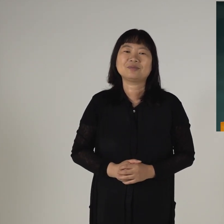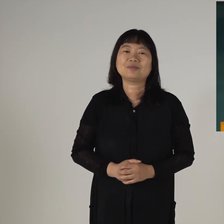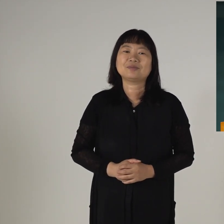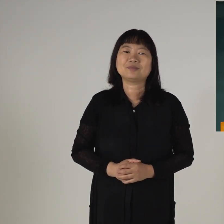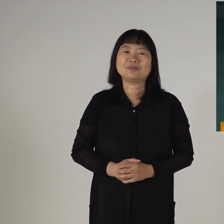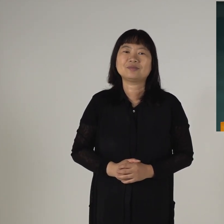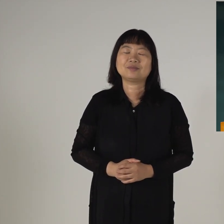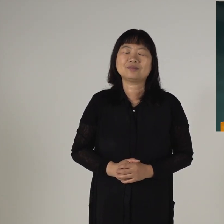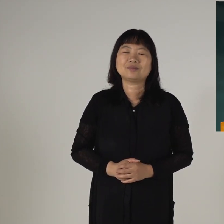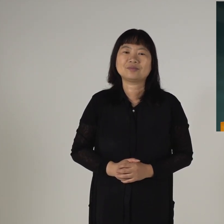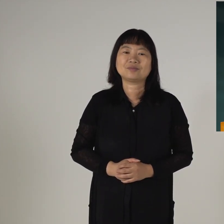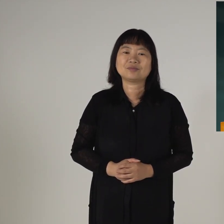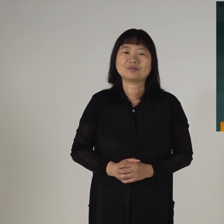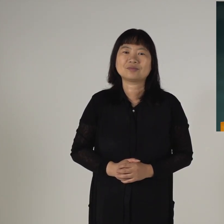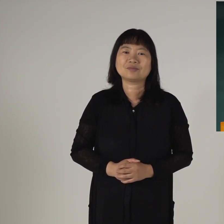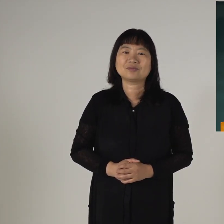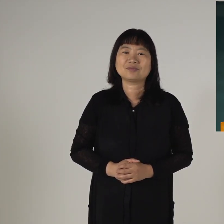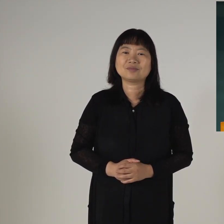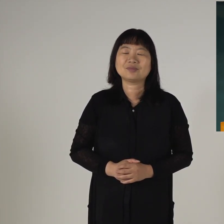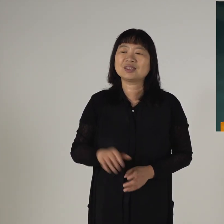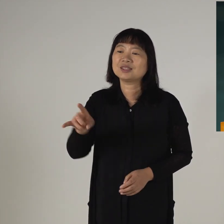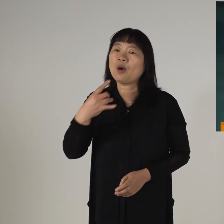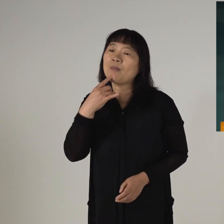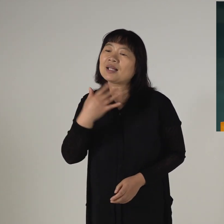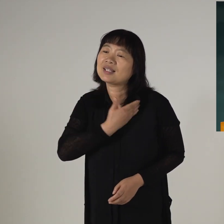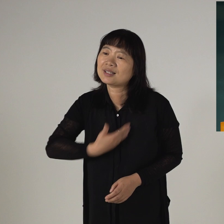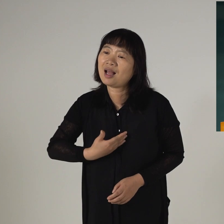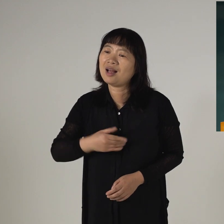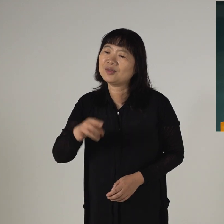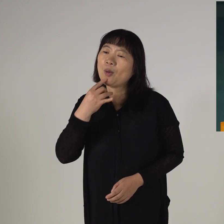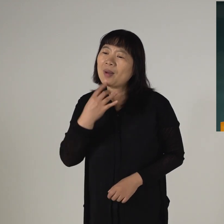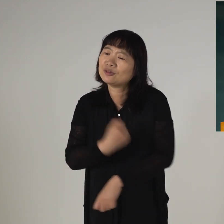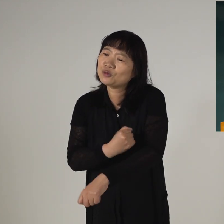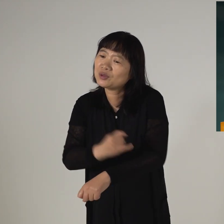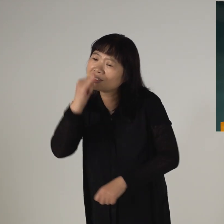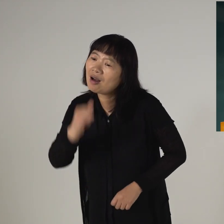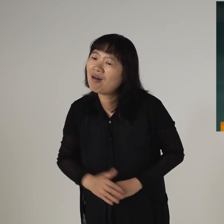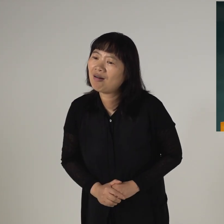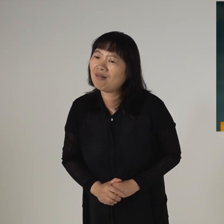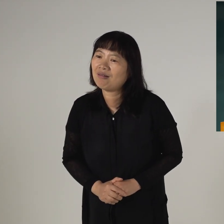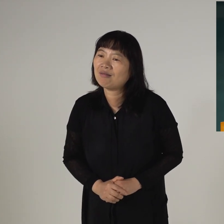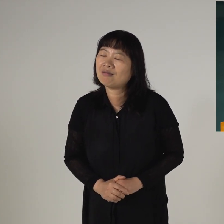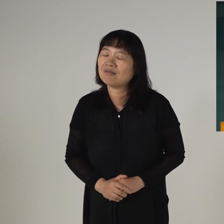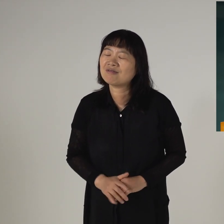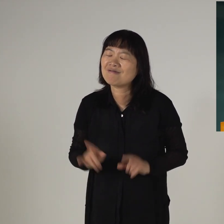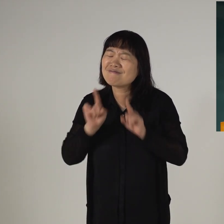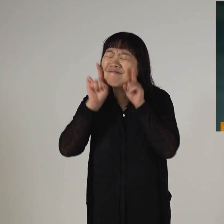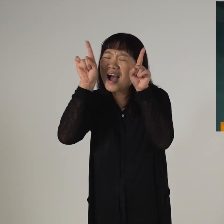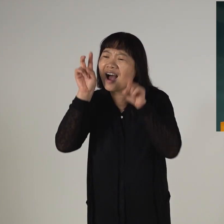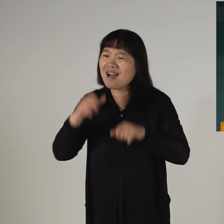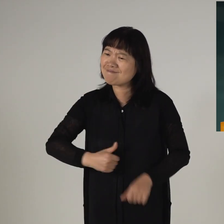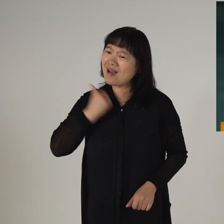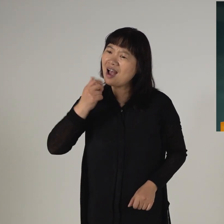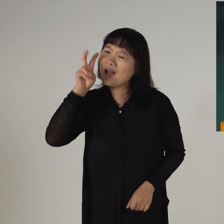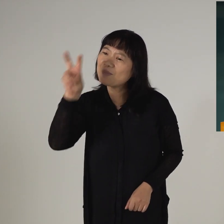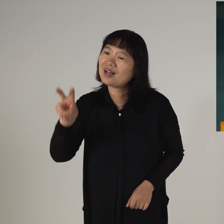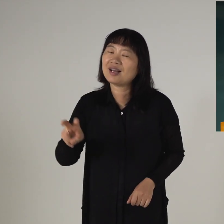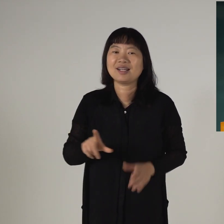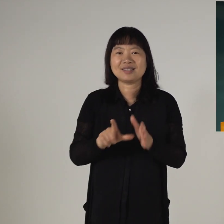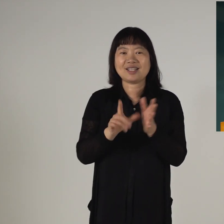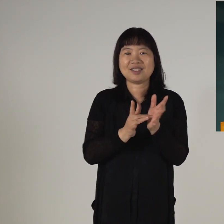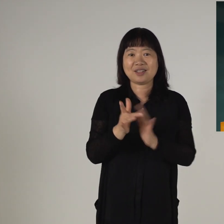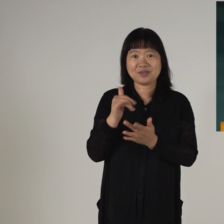것 같아요. 너만 제자냐? 너만 고생했냐? 이랬을 것 같아요. 이때